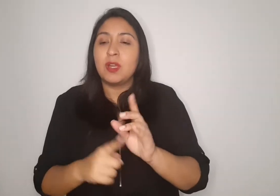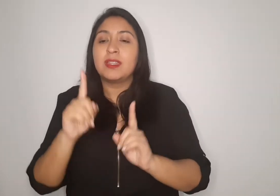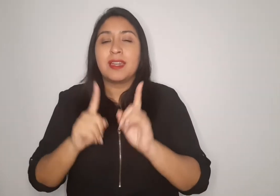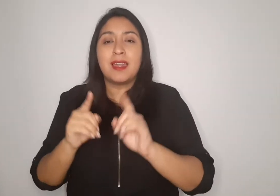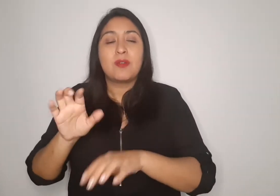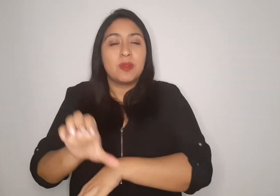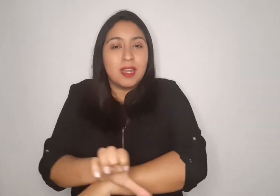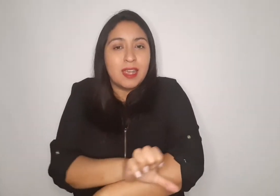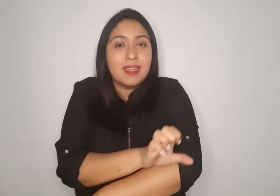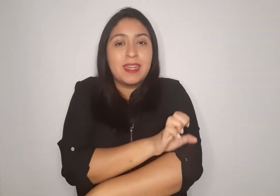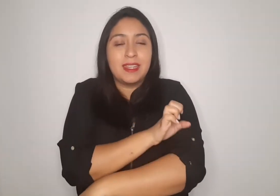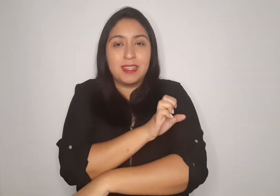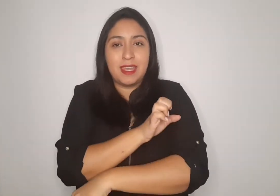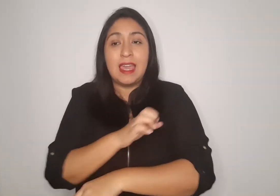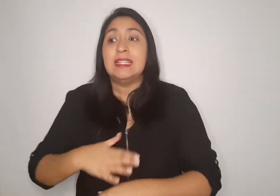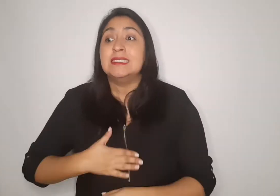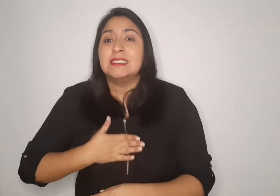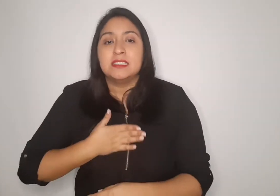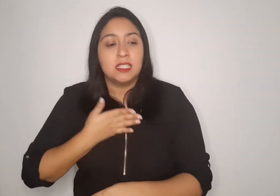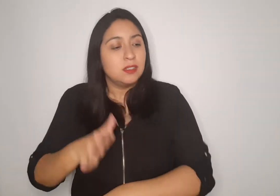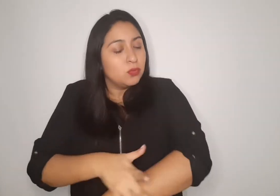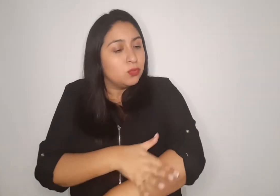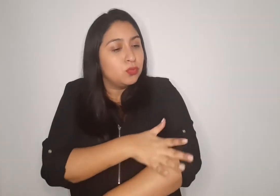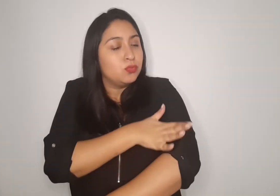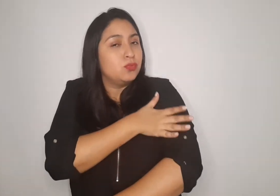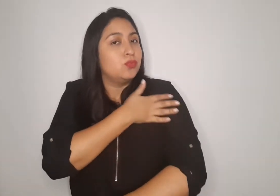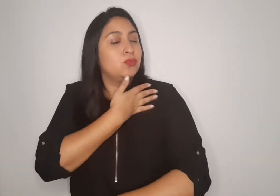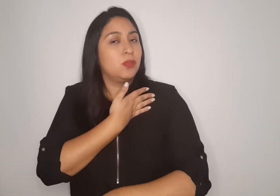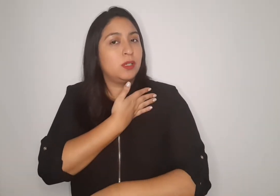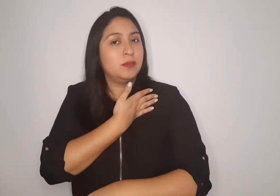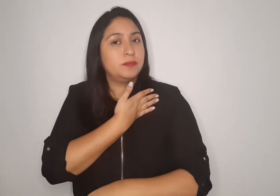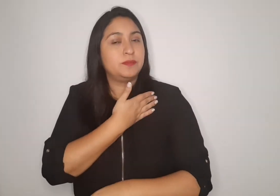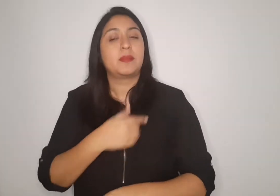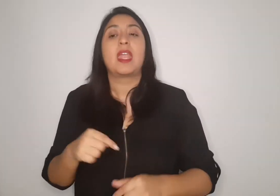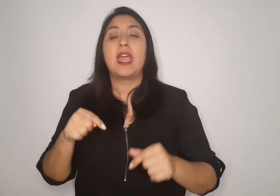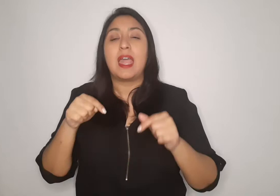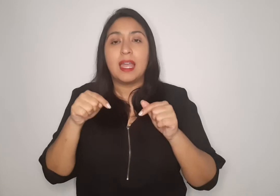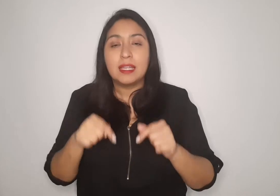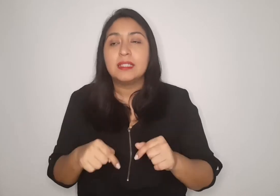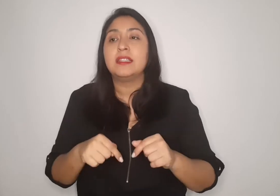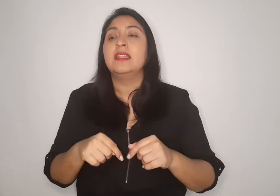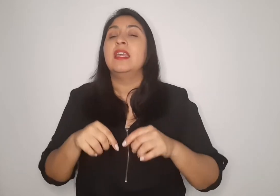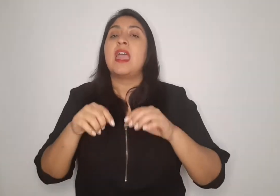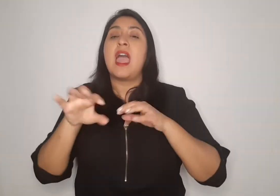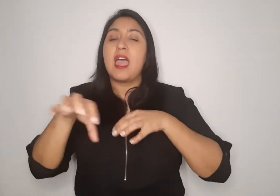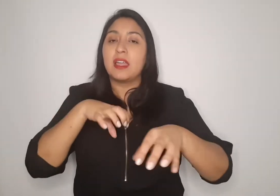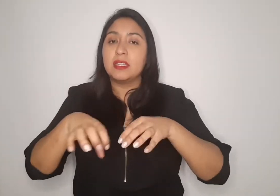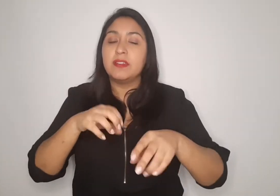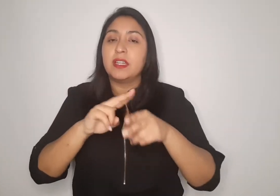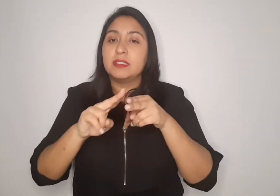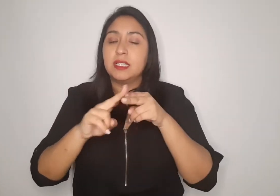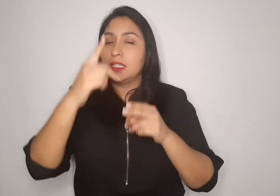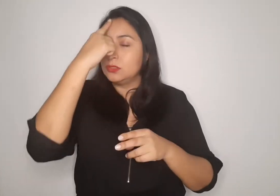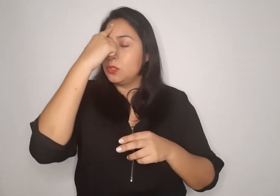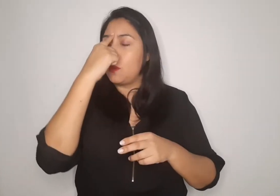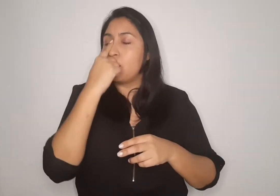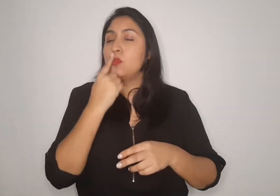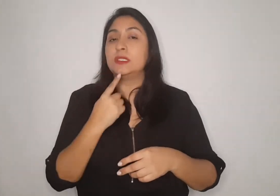de manera positiva, ¿ya? Aquí, cada actividad que se ha hecho en el museo, yo la he soñado antes.